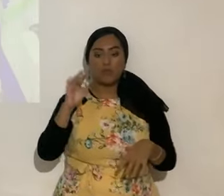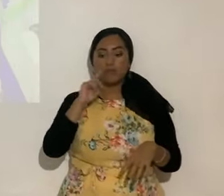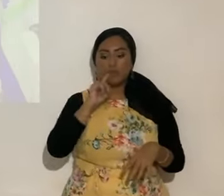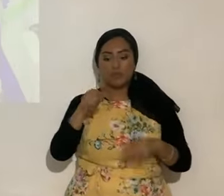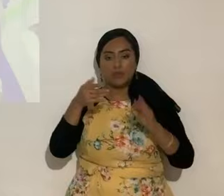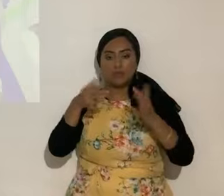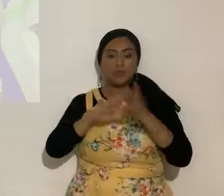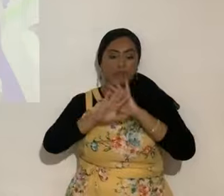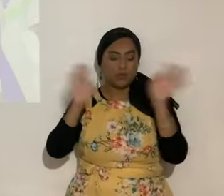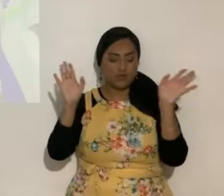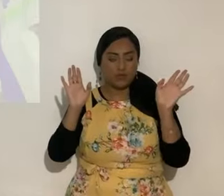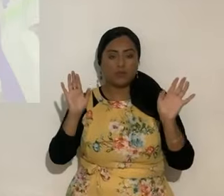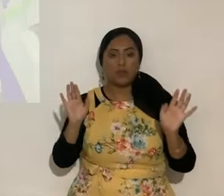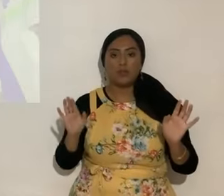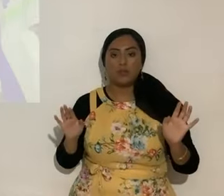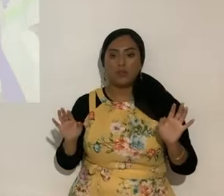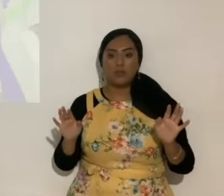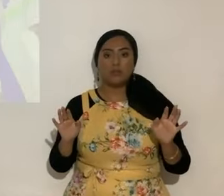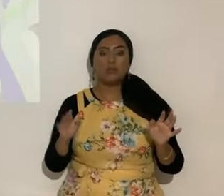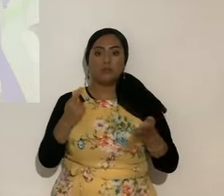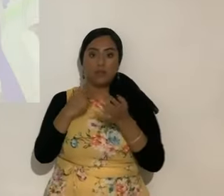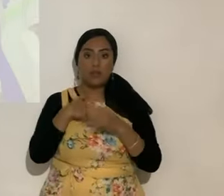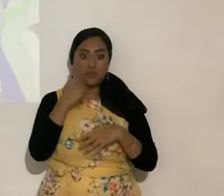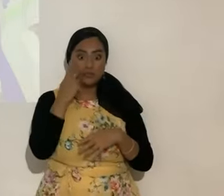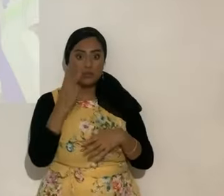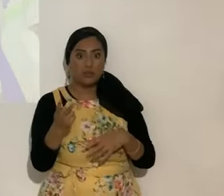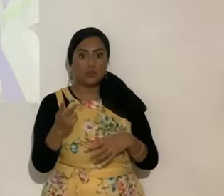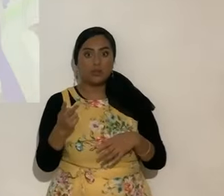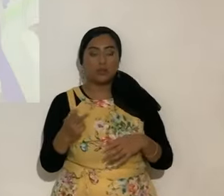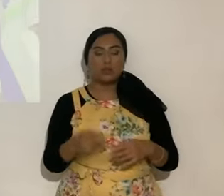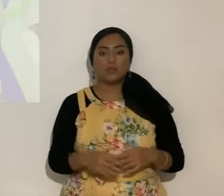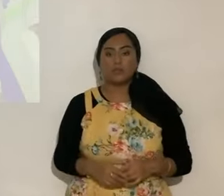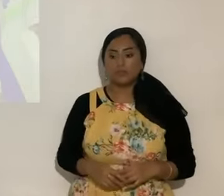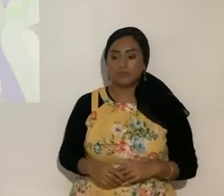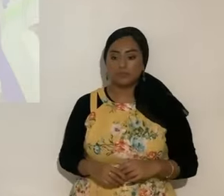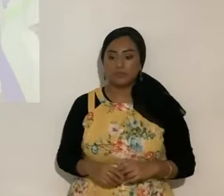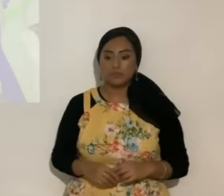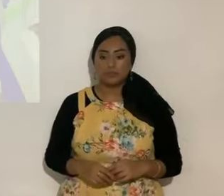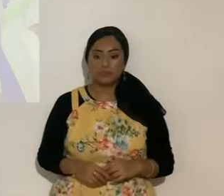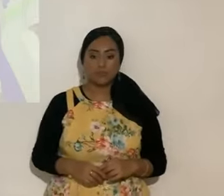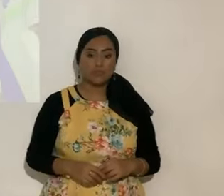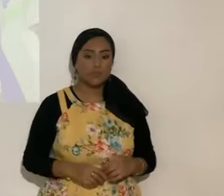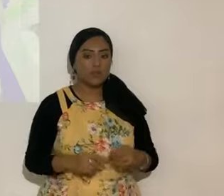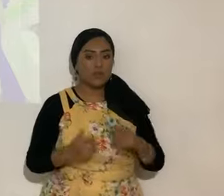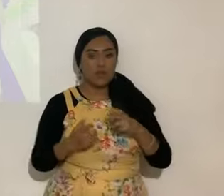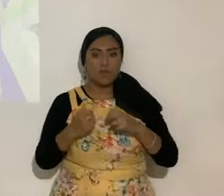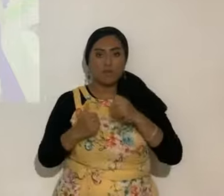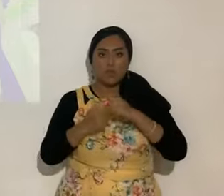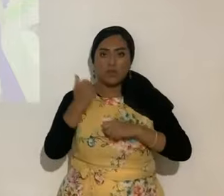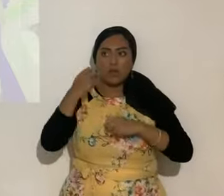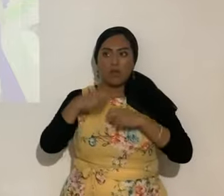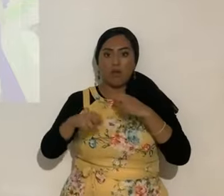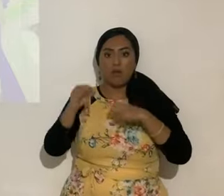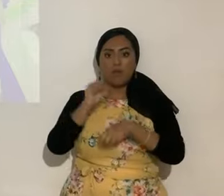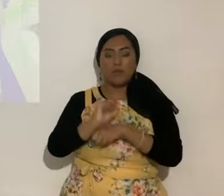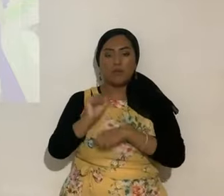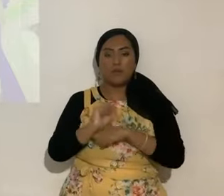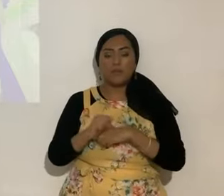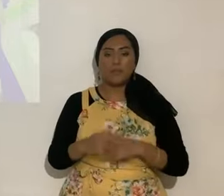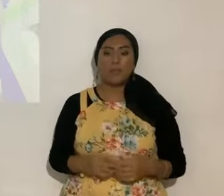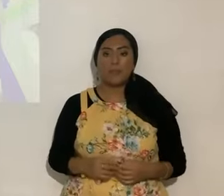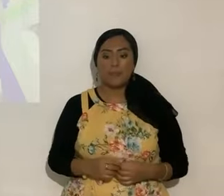muerto, son cosas tremendas, yo lo viví mucho, en urgencias, es uno de los trabajos, más difíciles, en la medicina,